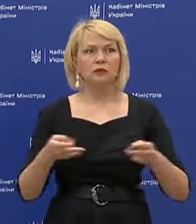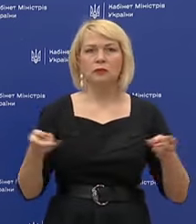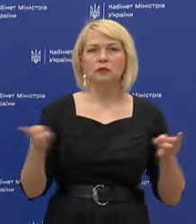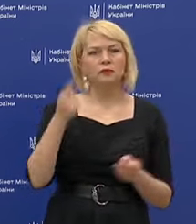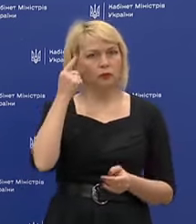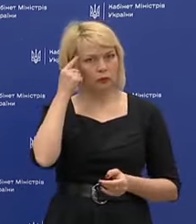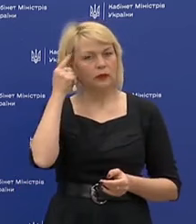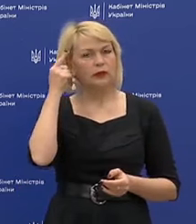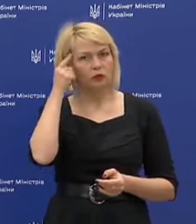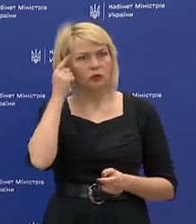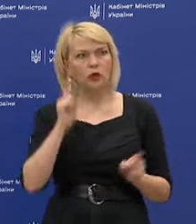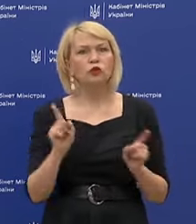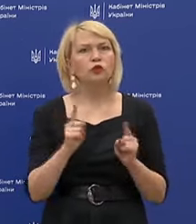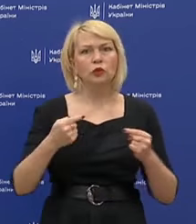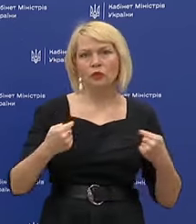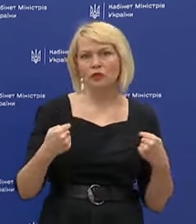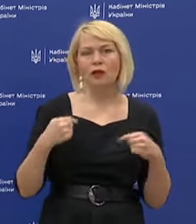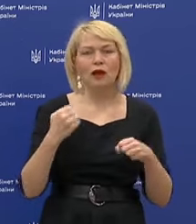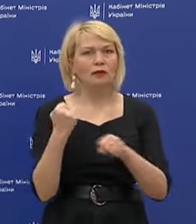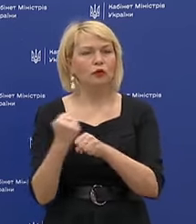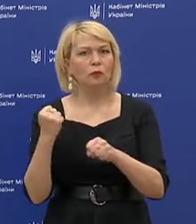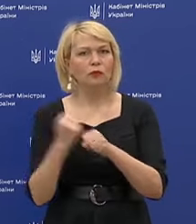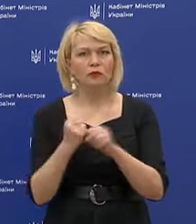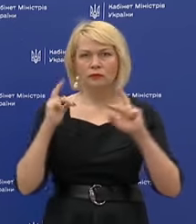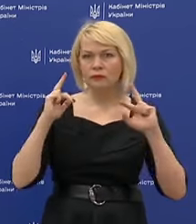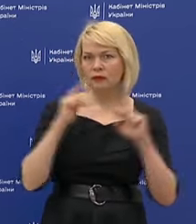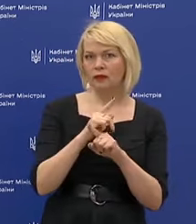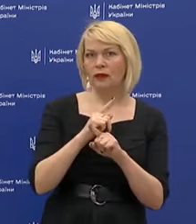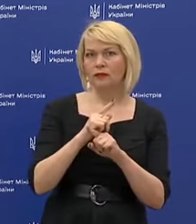б задуматися, що саме я роблю не так.